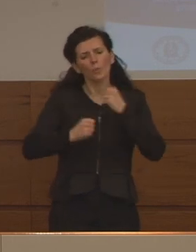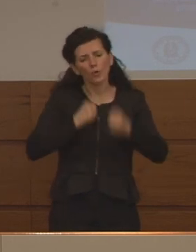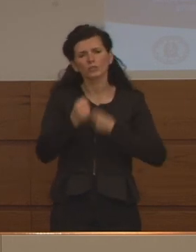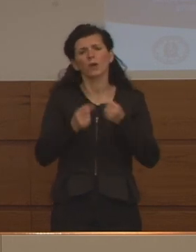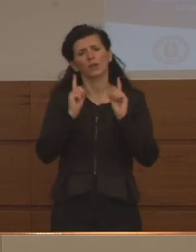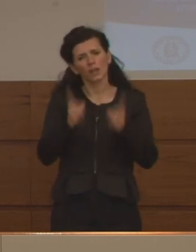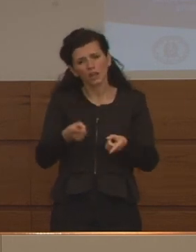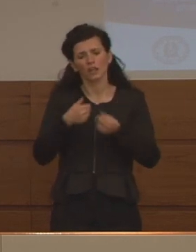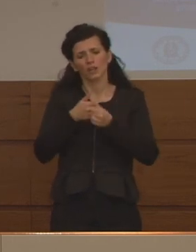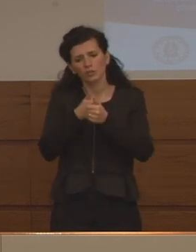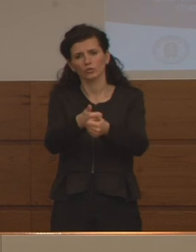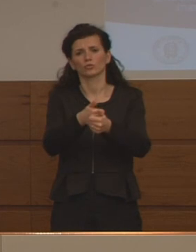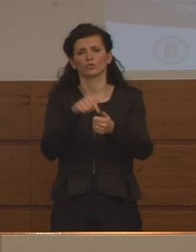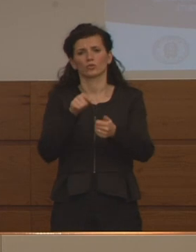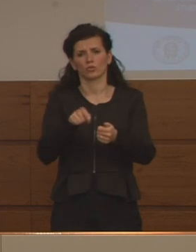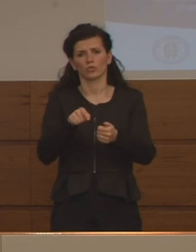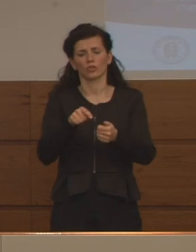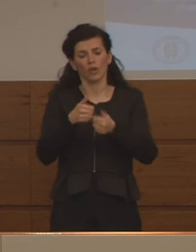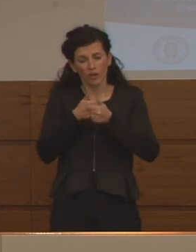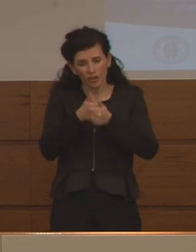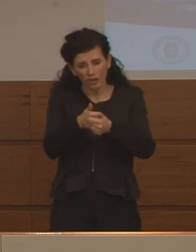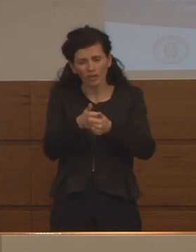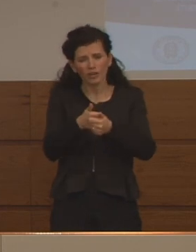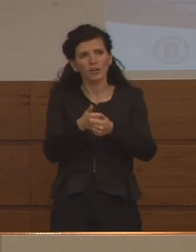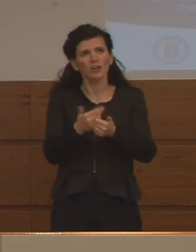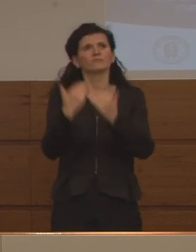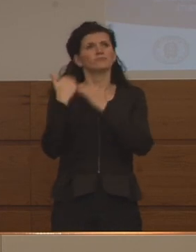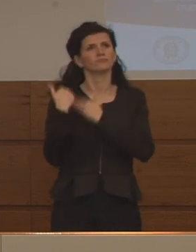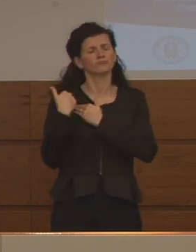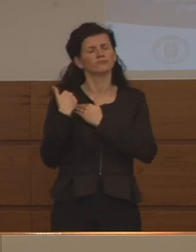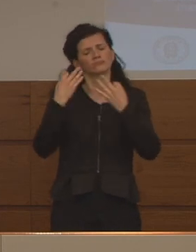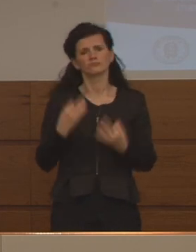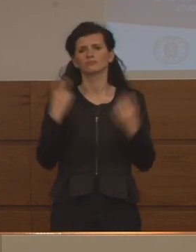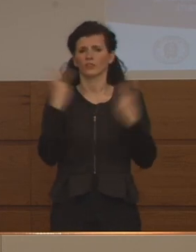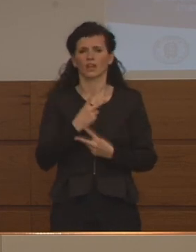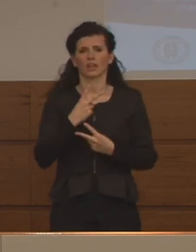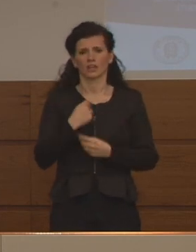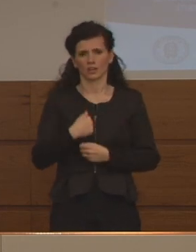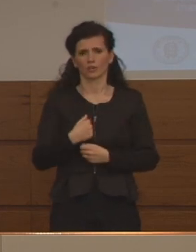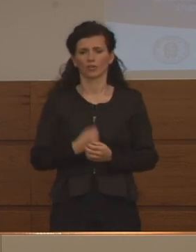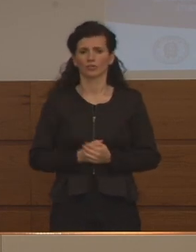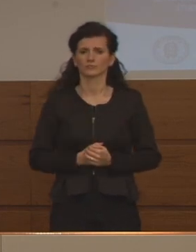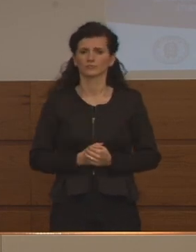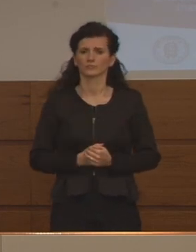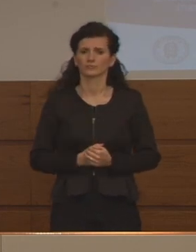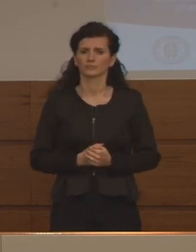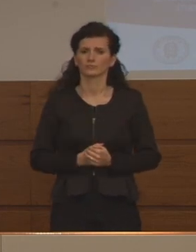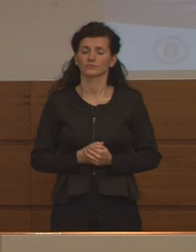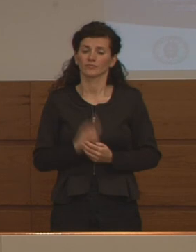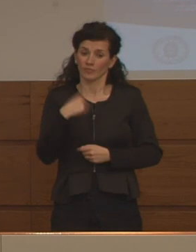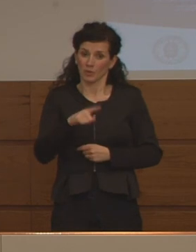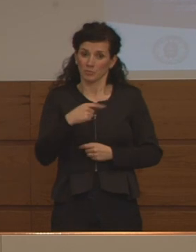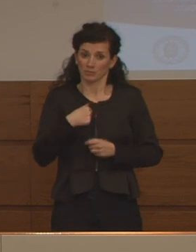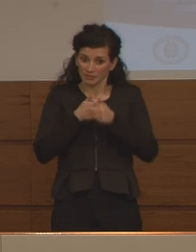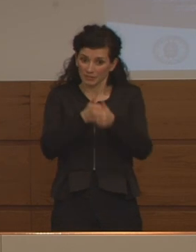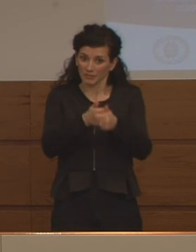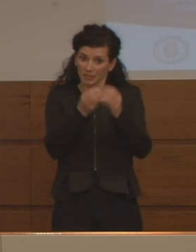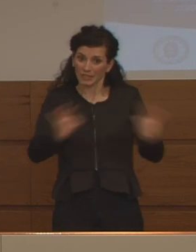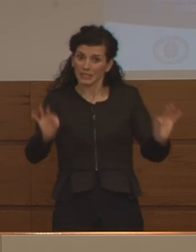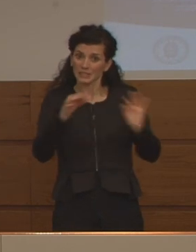improntati al più alto senso di responsabilità individuale è l'unico modo che abbiamo